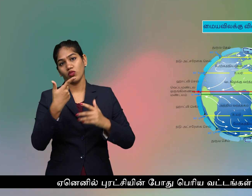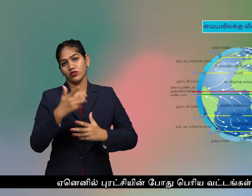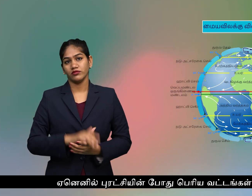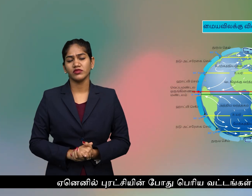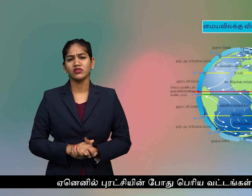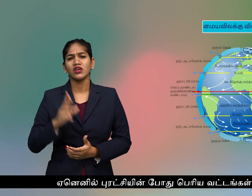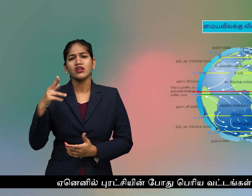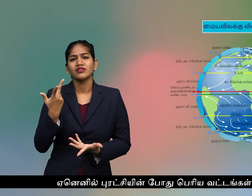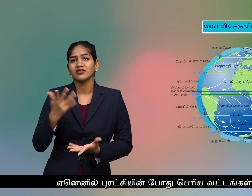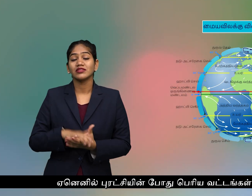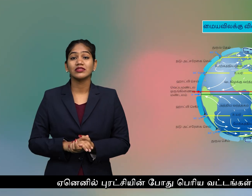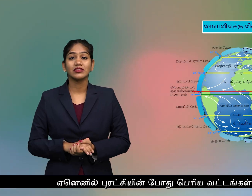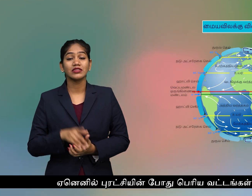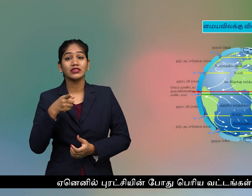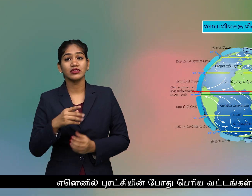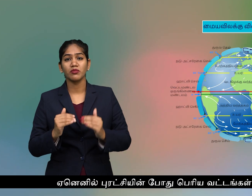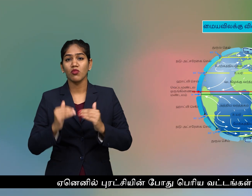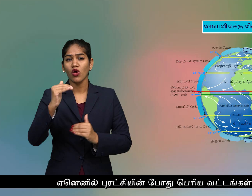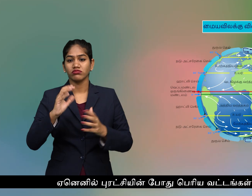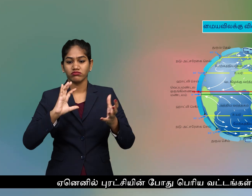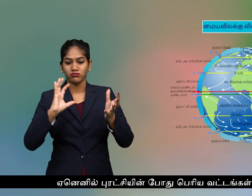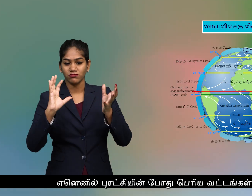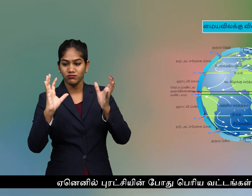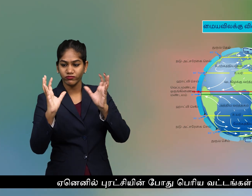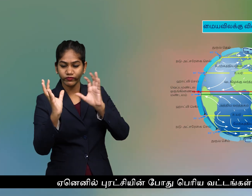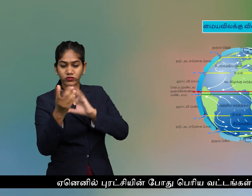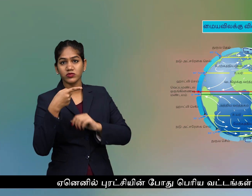ஏனெனில் புரட்சியின் போது பெரிய வட்டங்கள் பூமத்திய